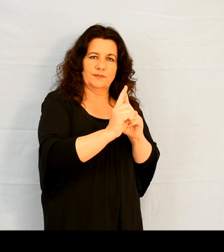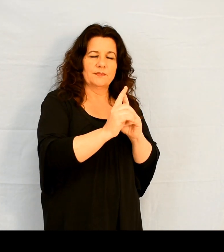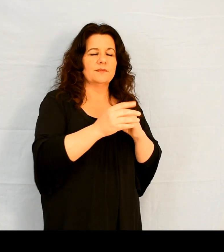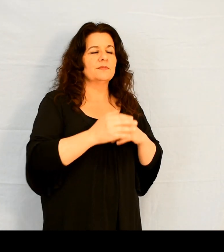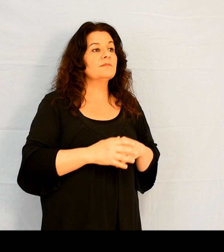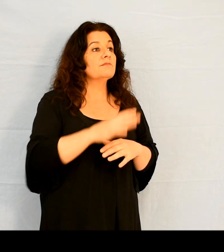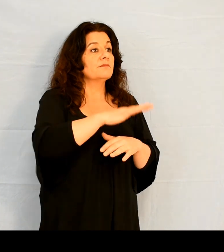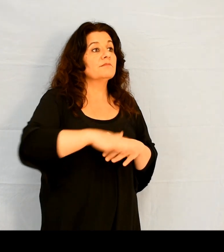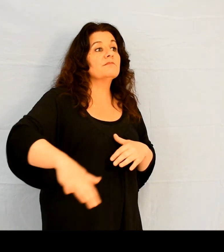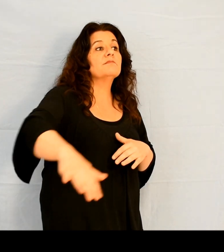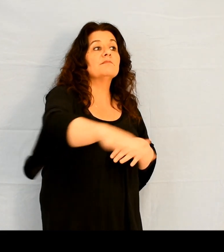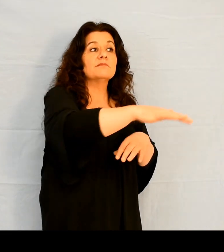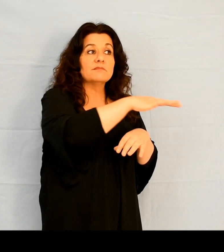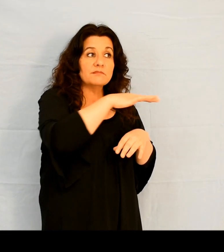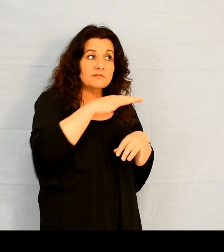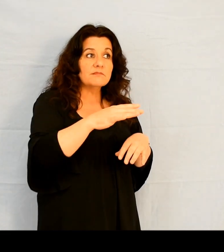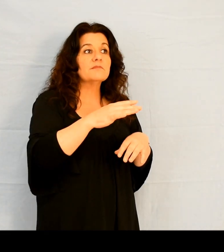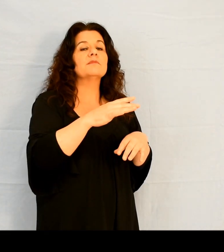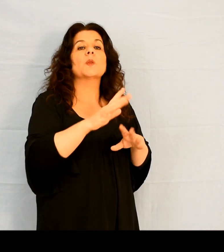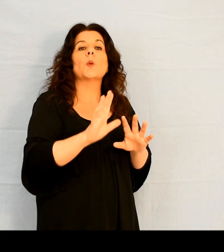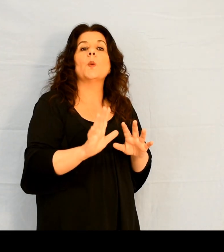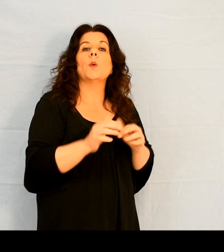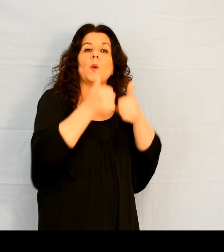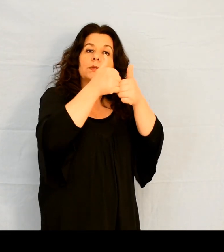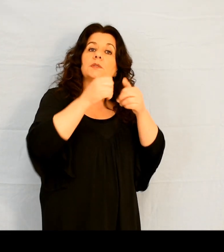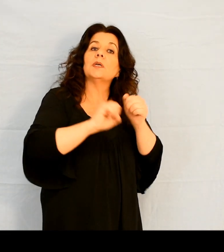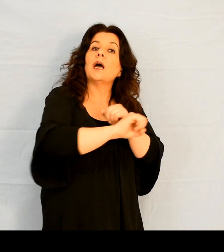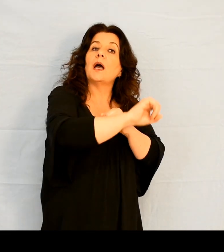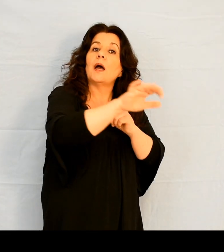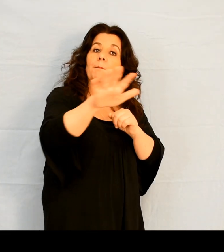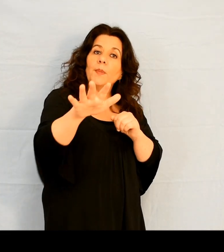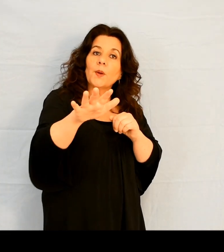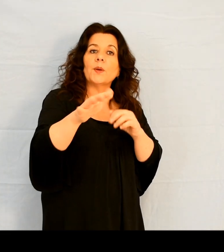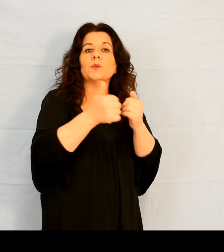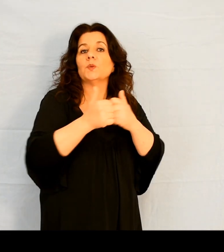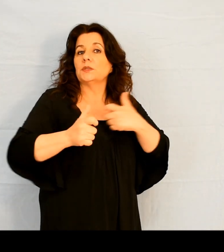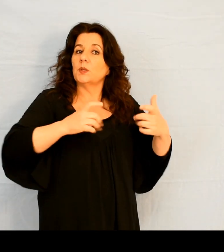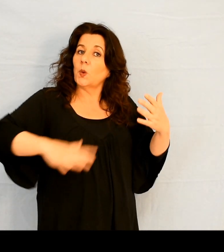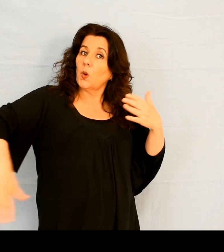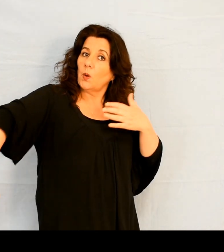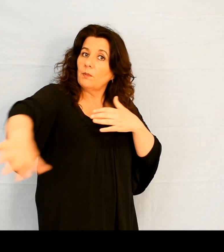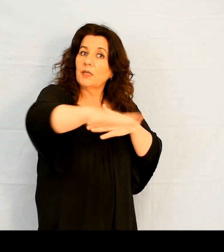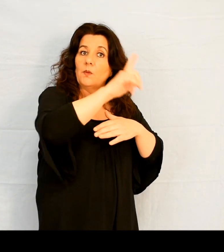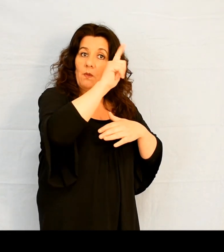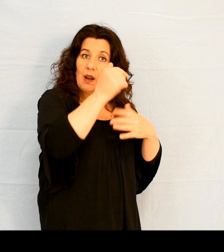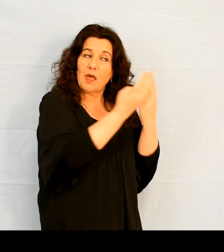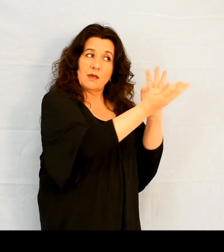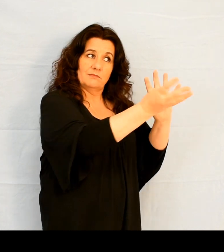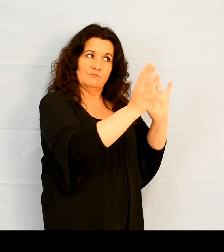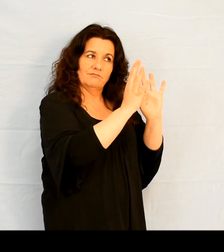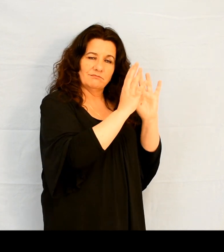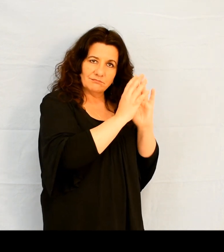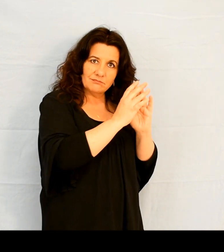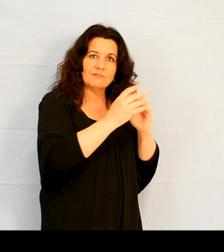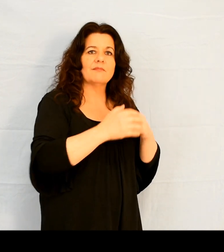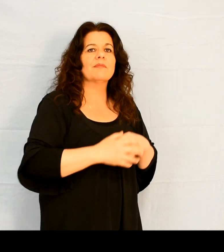Ils y trouvèrent réunis les 11 apôtres et leurs compagnons, qui leur dirent, « Le Seigneur est réellement